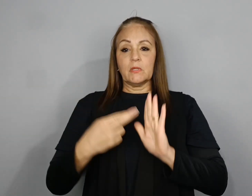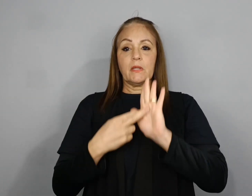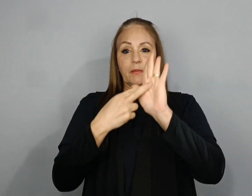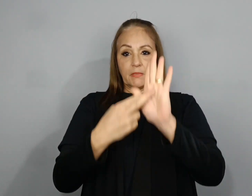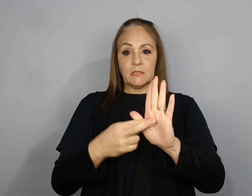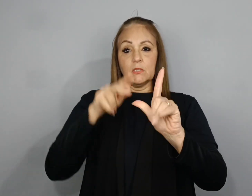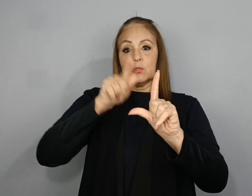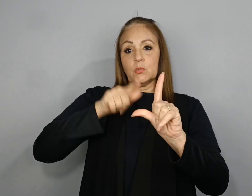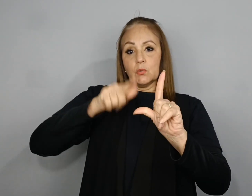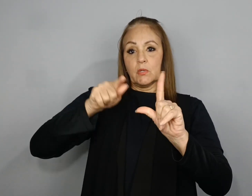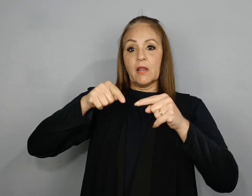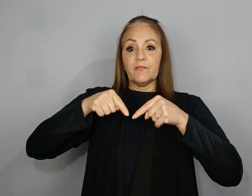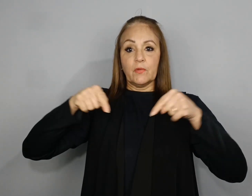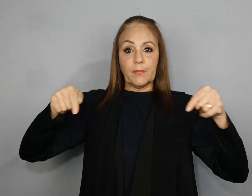abaixo.